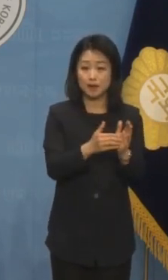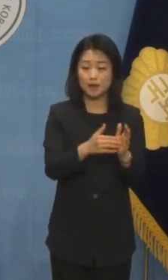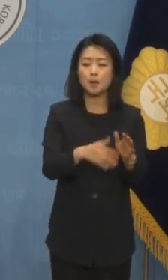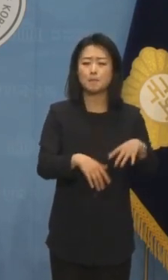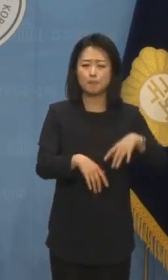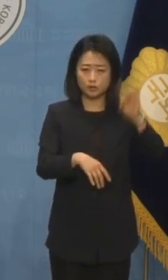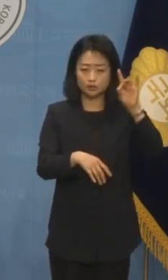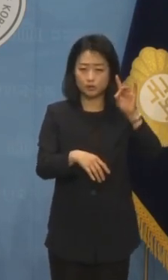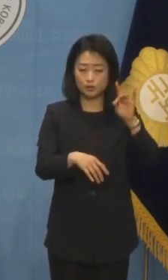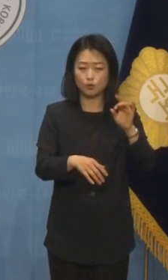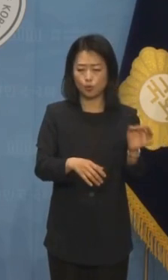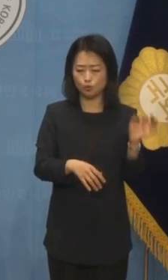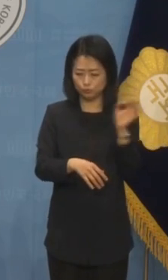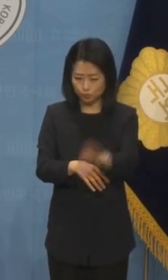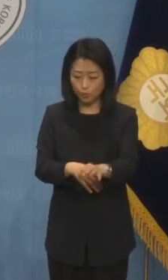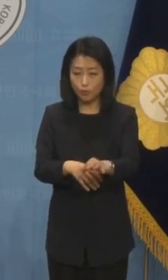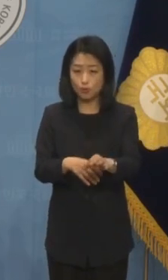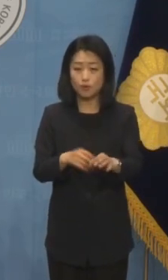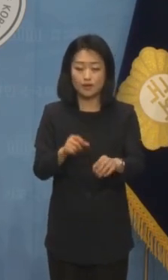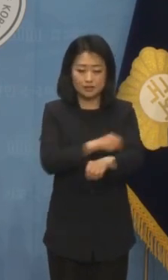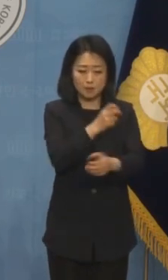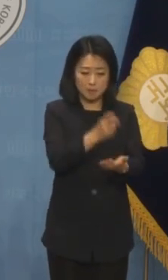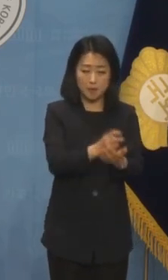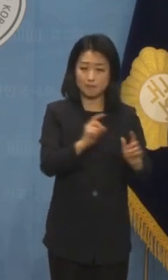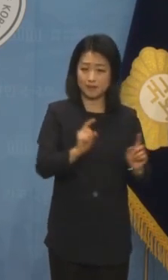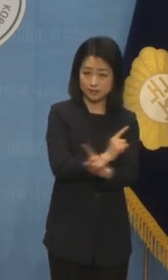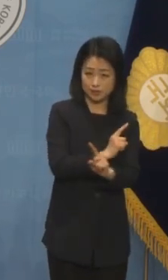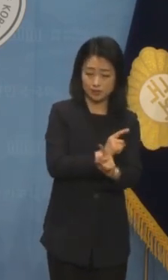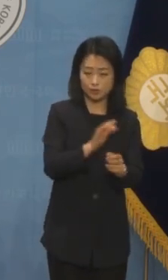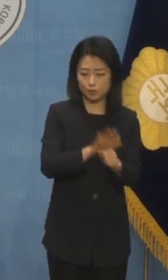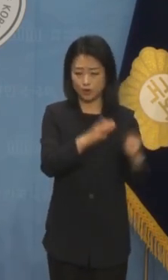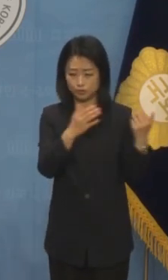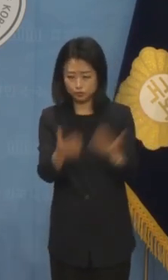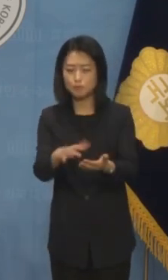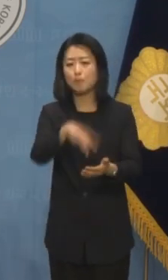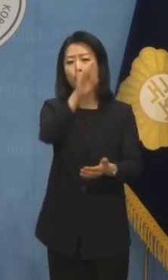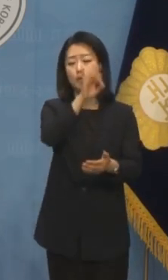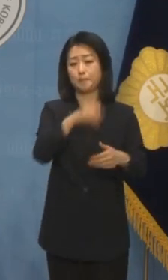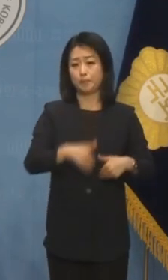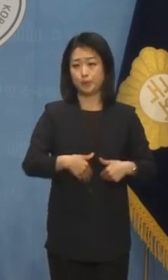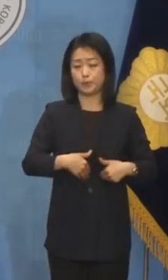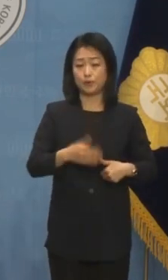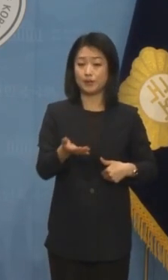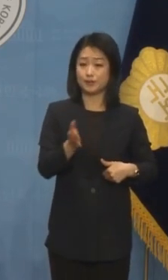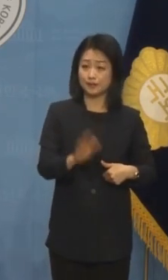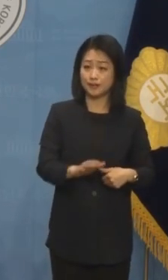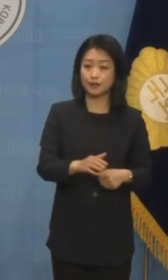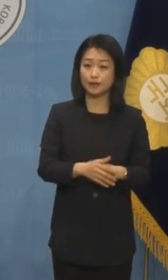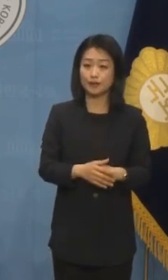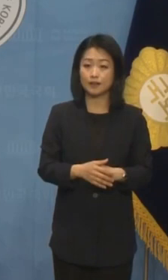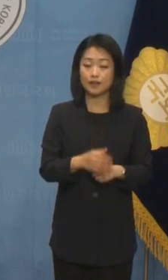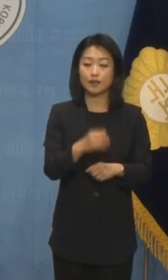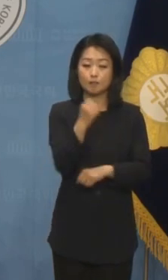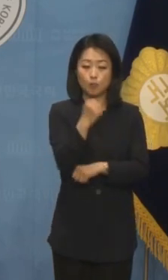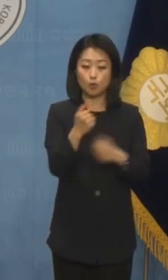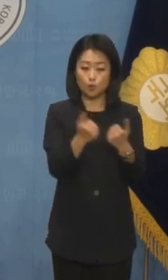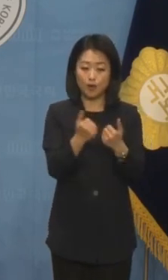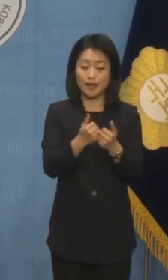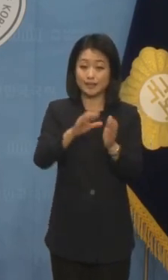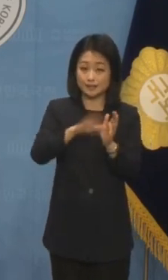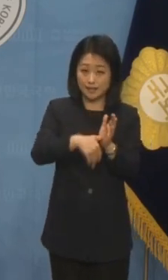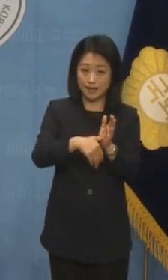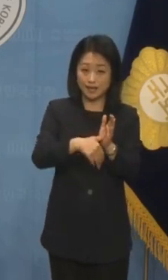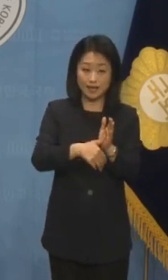후회수 전세사기 특별법 개정안을 통과시키는 것입니다. 하지만 국민의힘은 다음 본회의에 상정 예정인